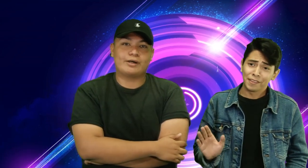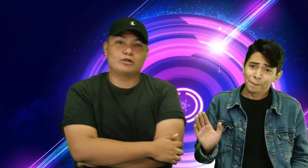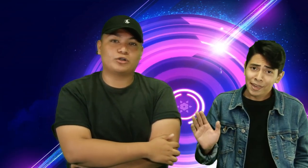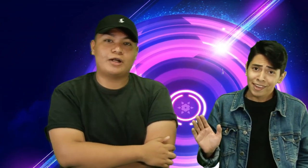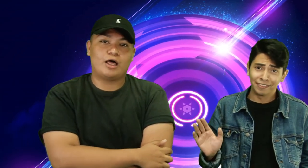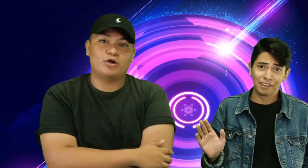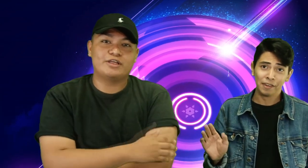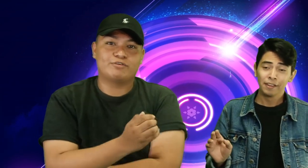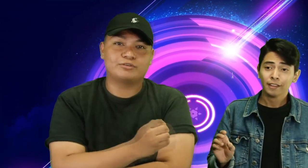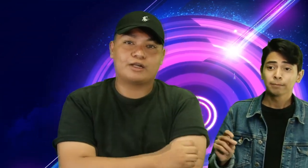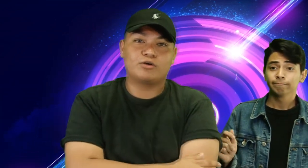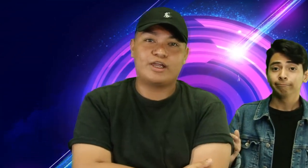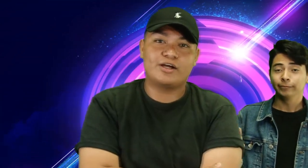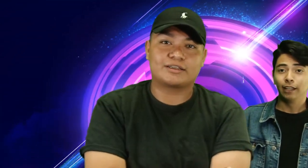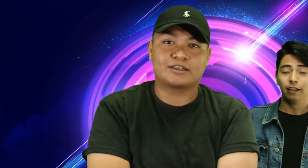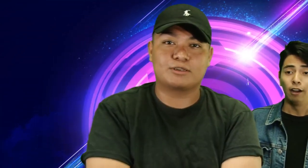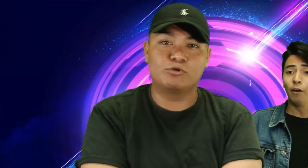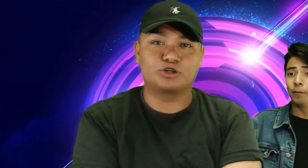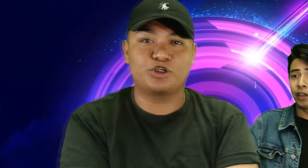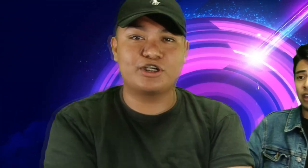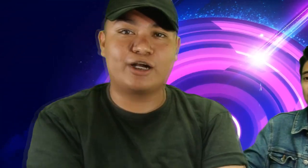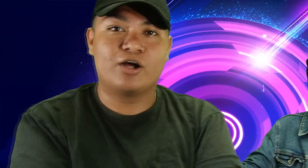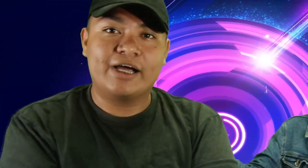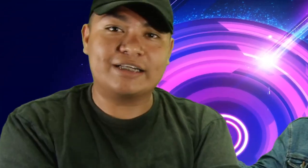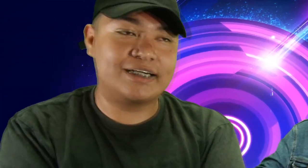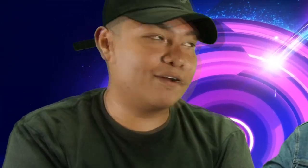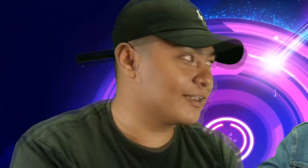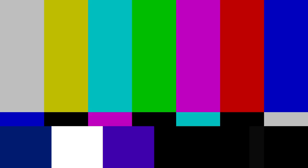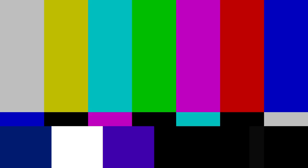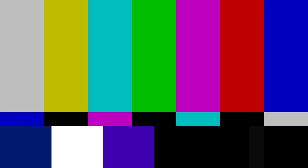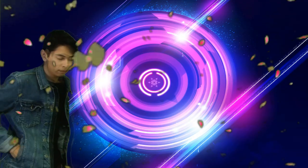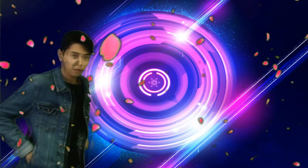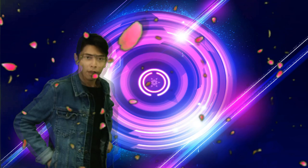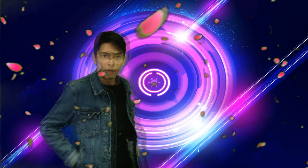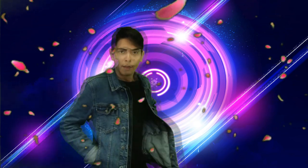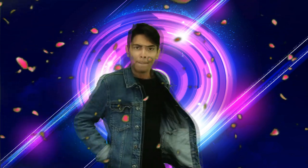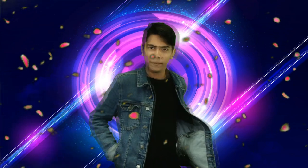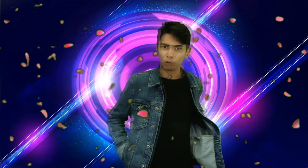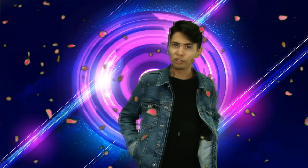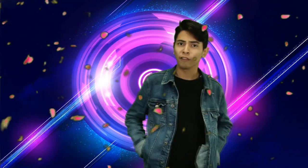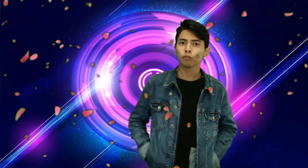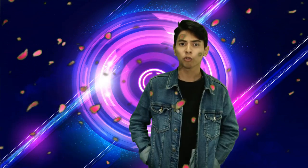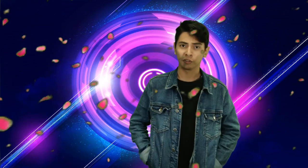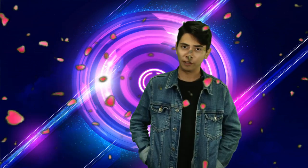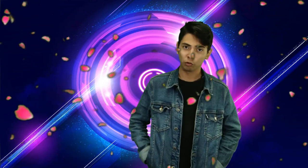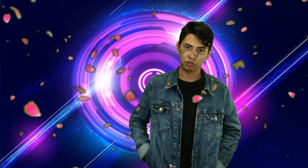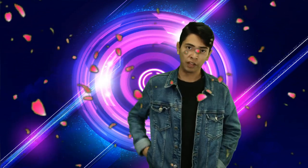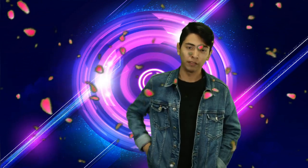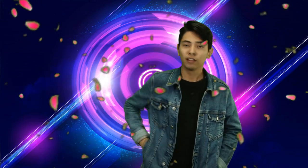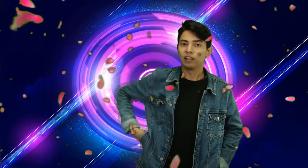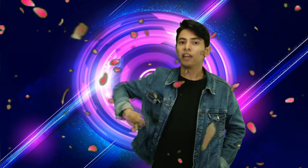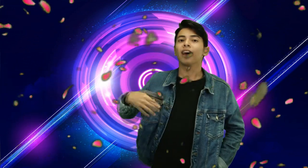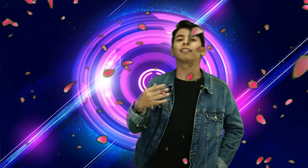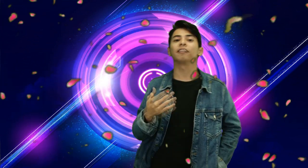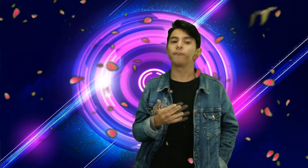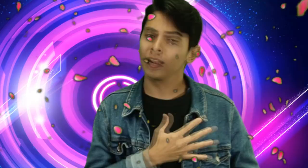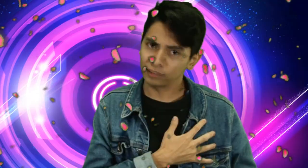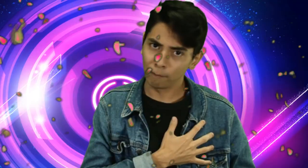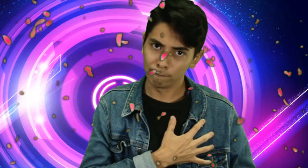otro lado y disfrutar con ella y gastarse mucho dinero es la verdad pero si tan solo se siente usted le hace falta amor